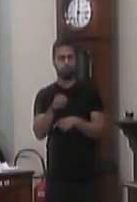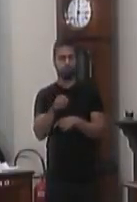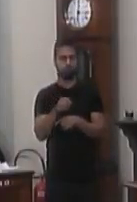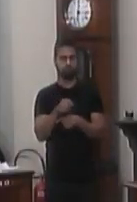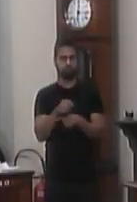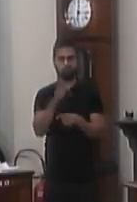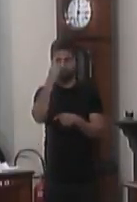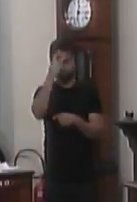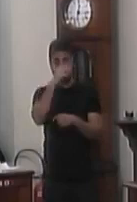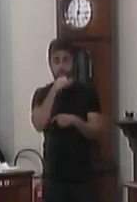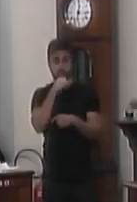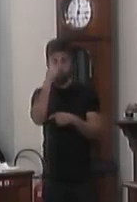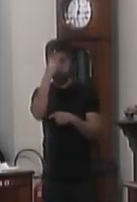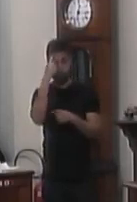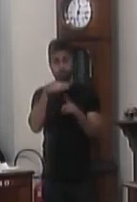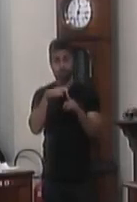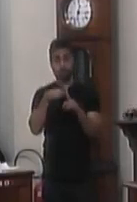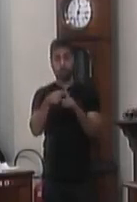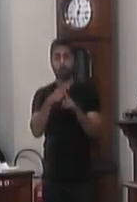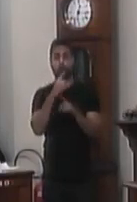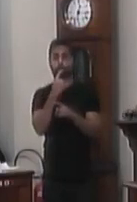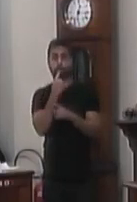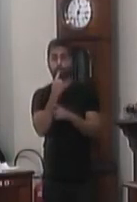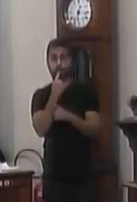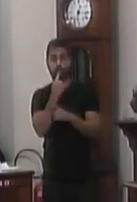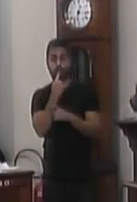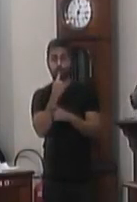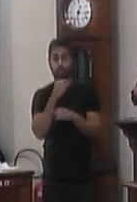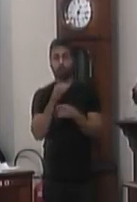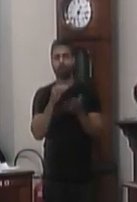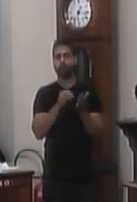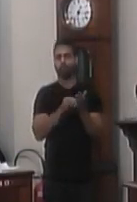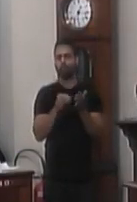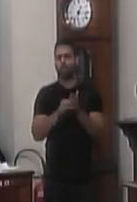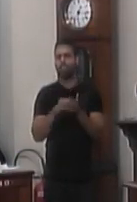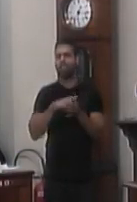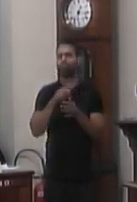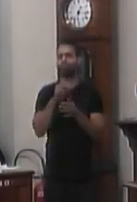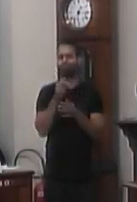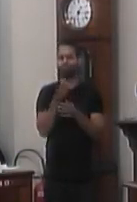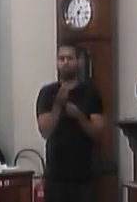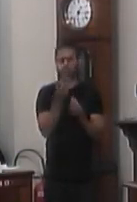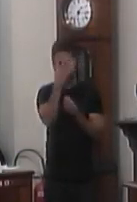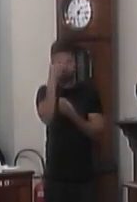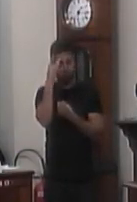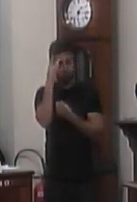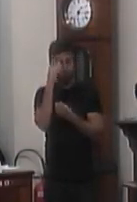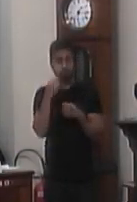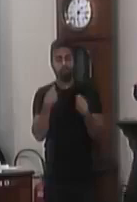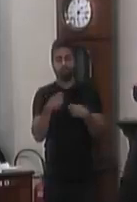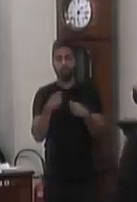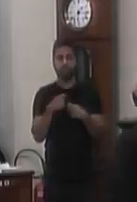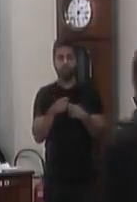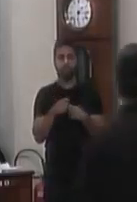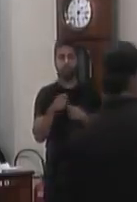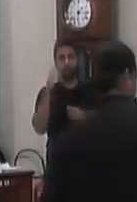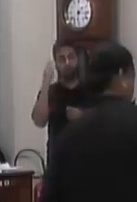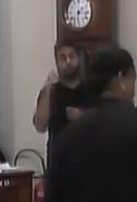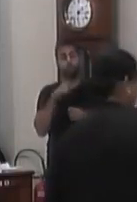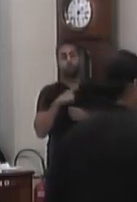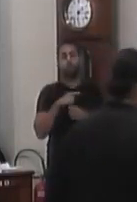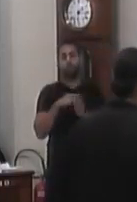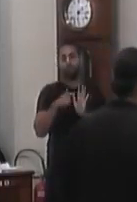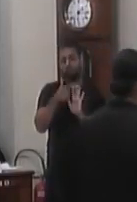Cruz Vermelha, que estão pendentes, e são muitos funcionários, né? A gente sabe que existe uma